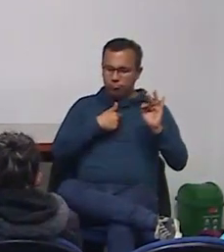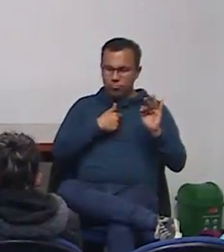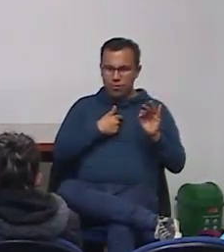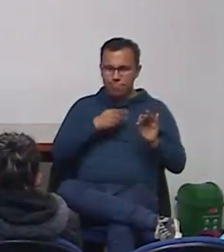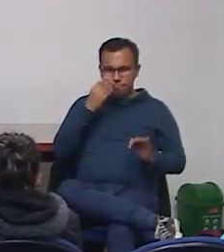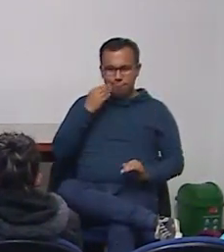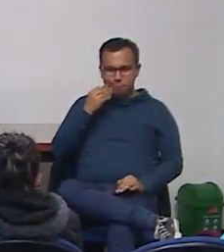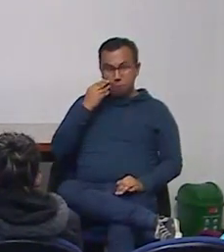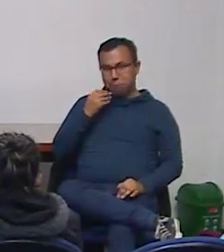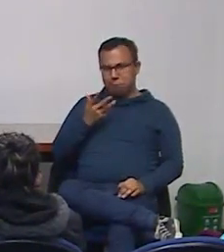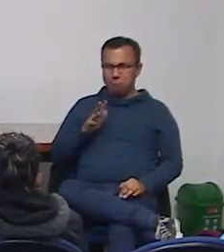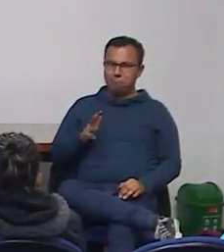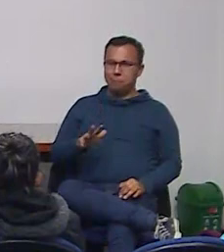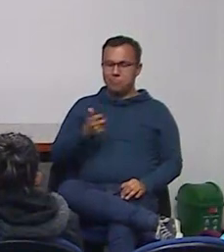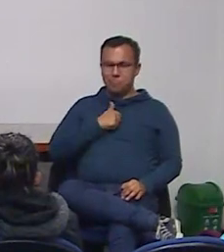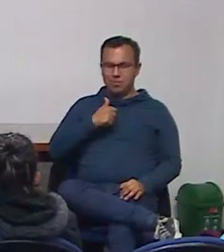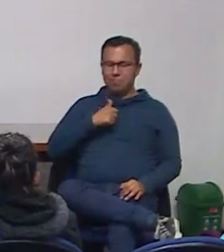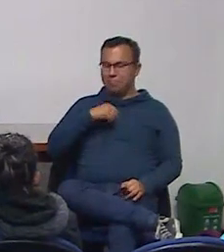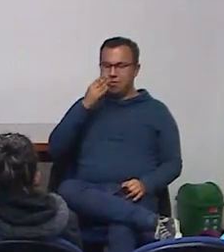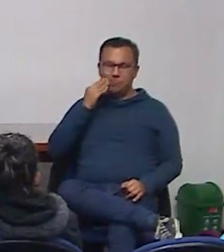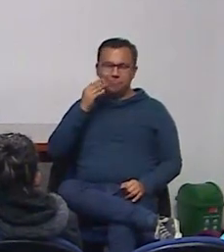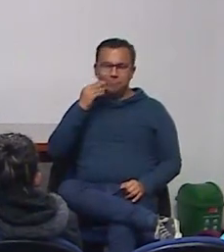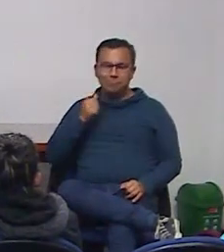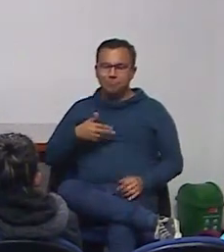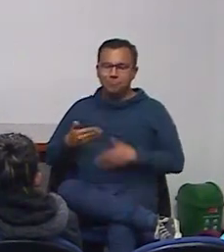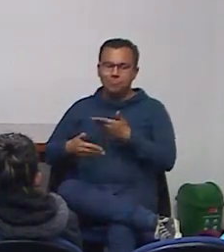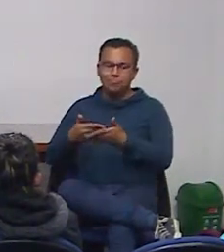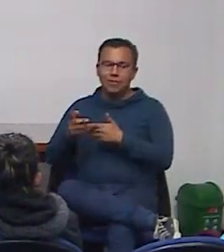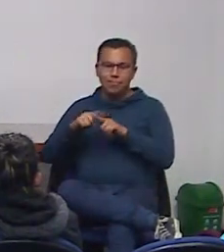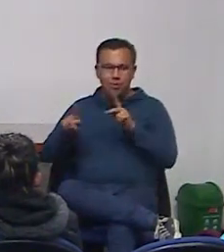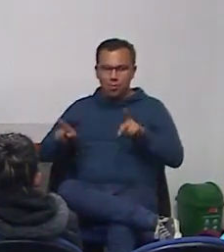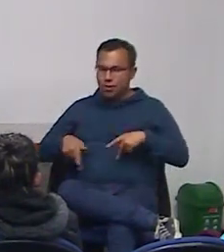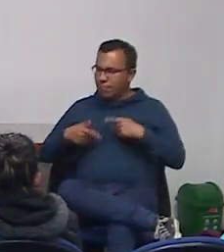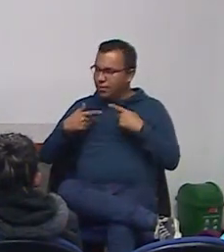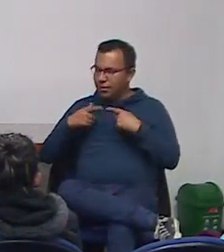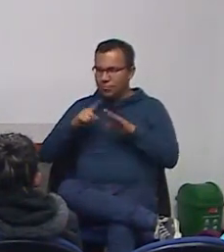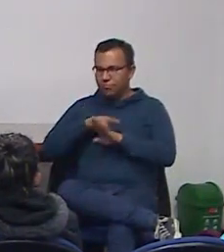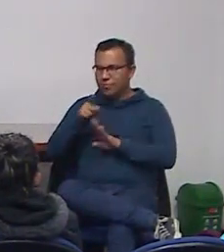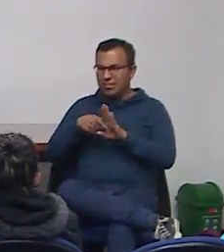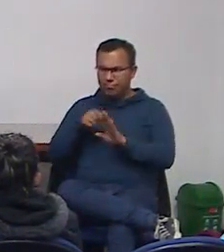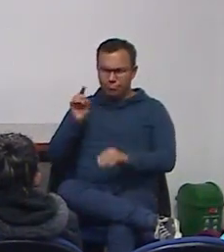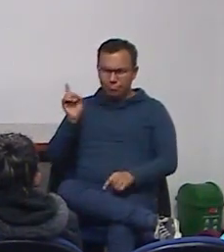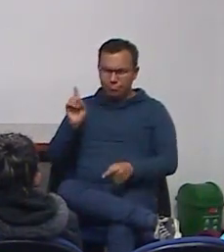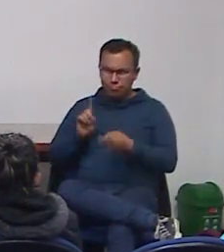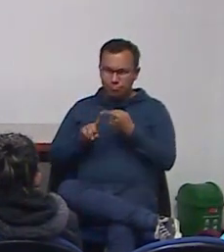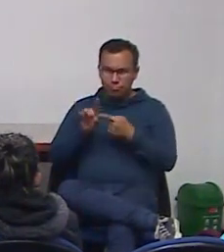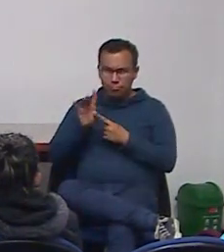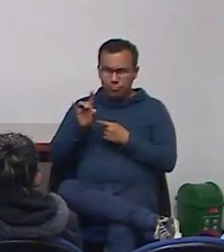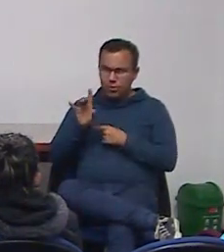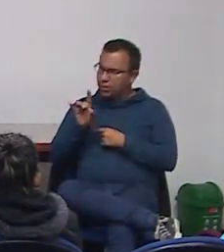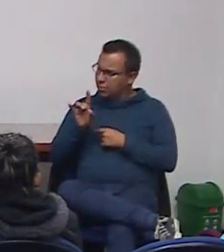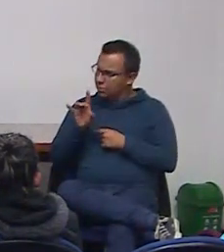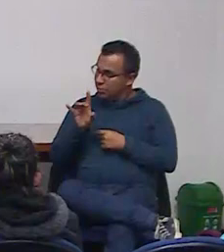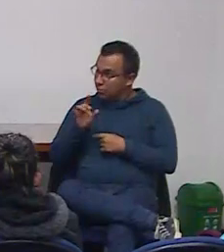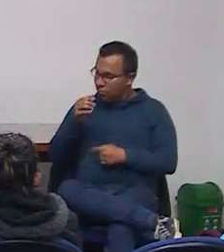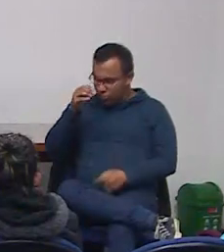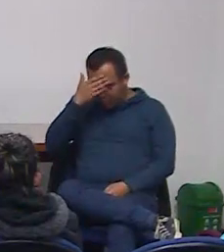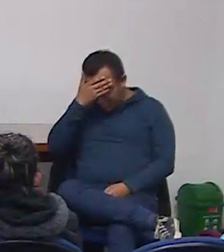empíricamente Me considero uno y y y digamos que la vida Los los 15 años me